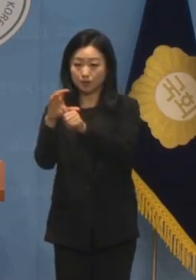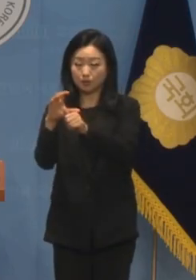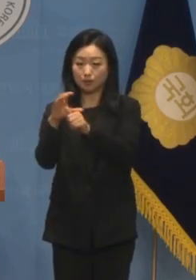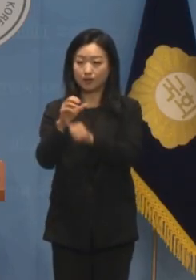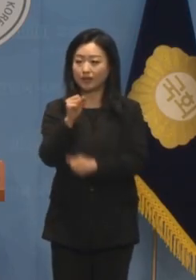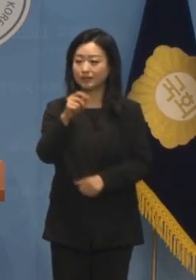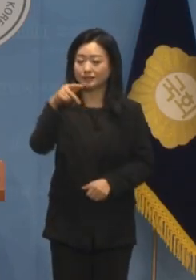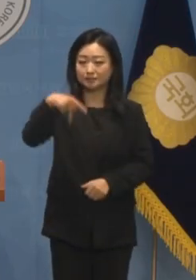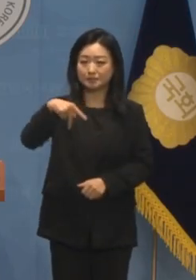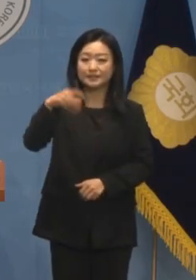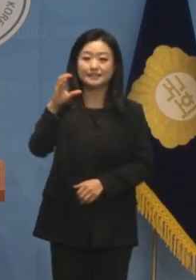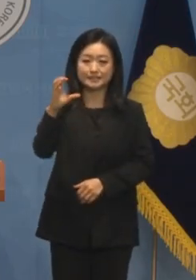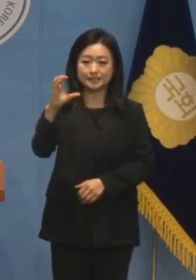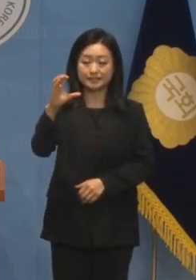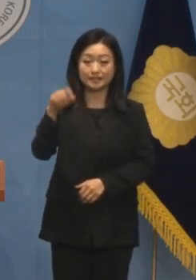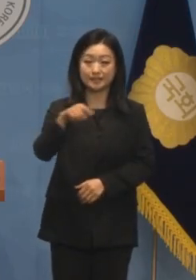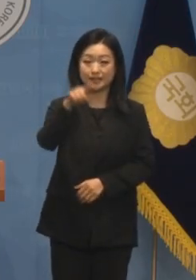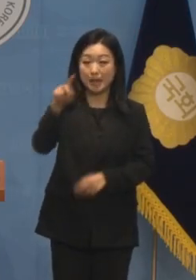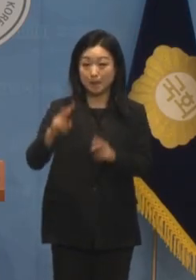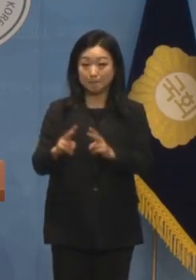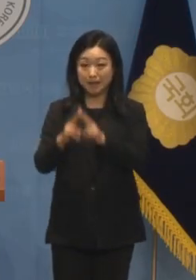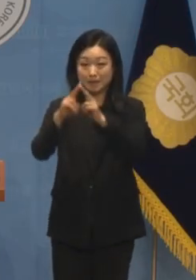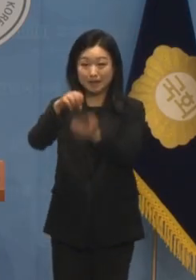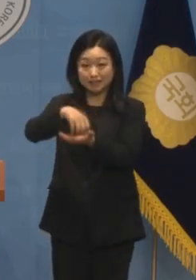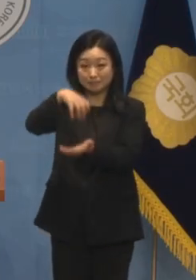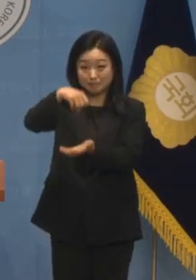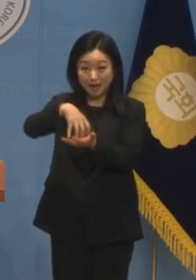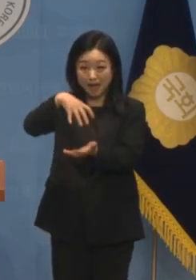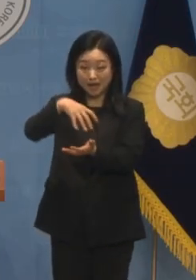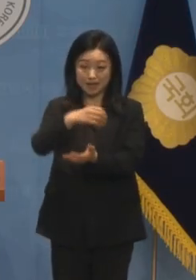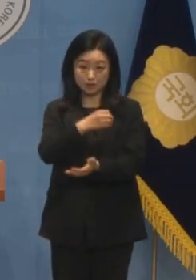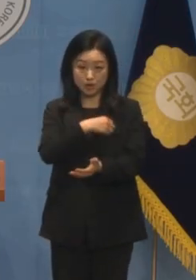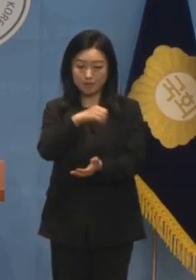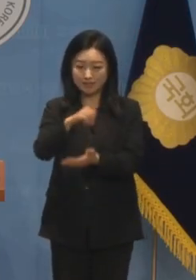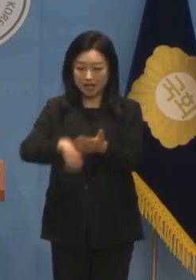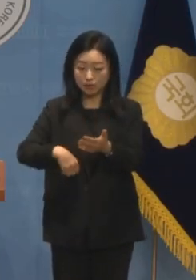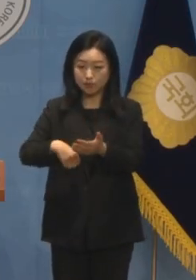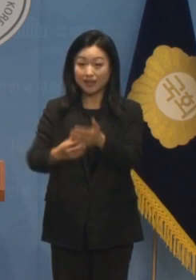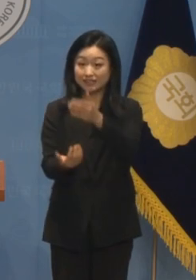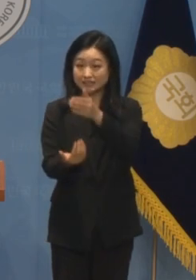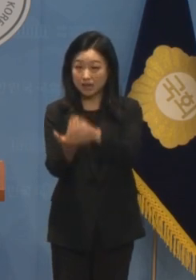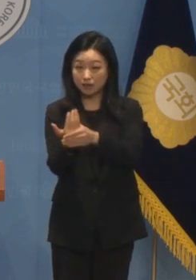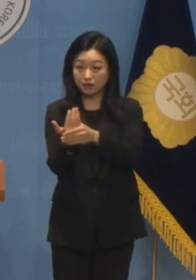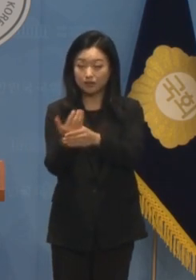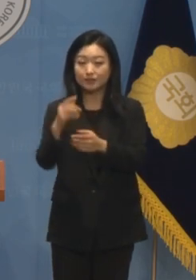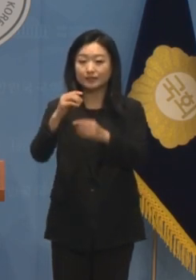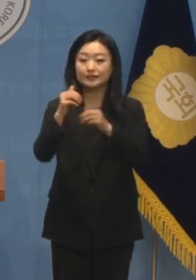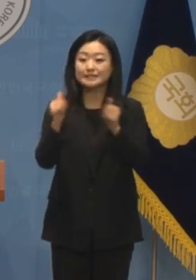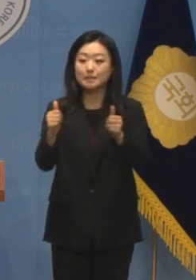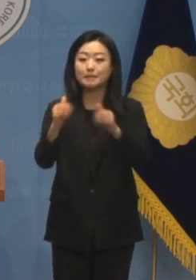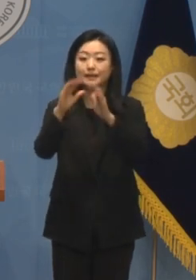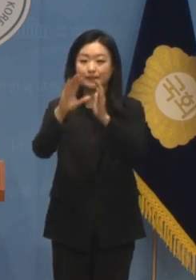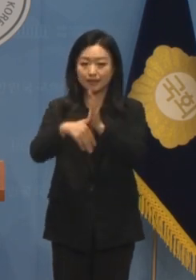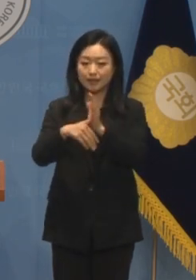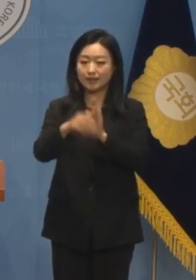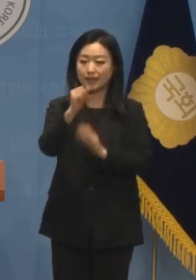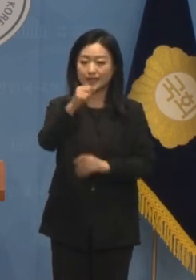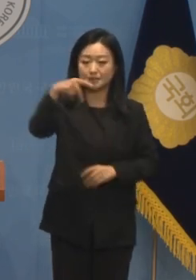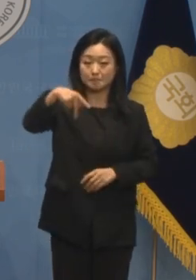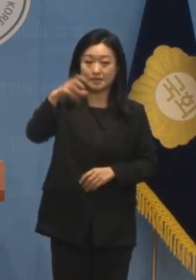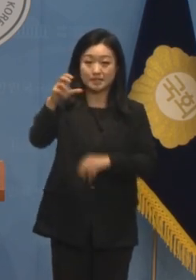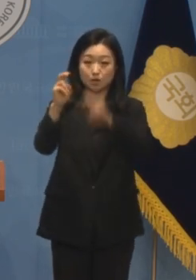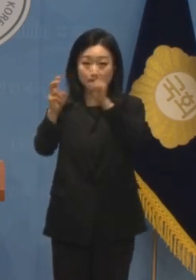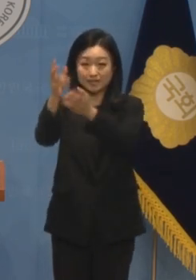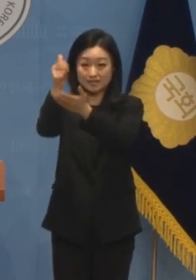민주노총 화성식품노조 파리바게트 지회 조합원 탈퇴 종용 사건 21차 공판에서 SPC 그룹이